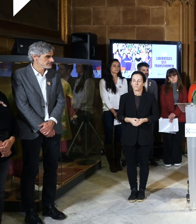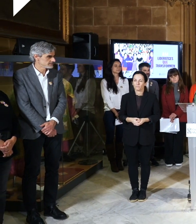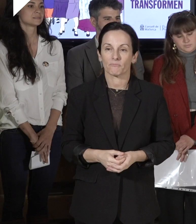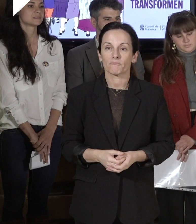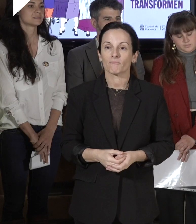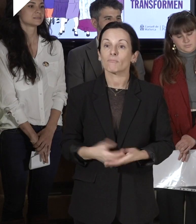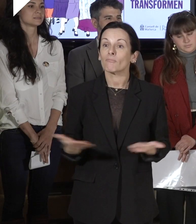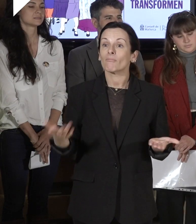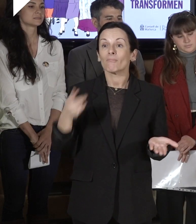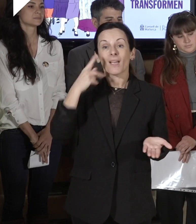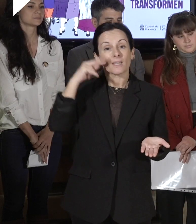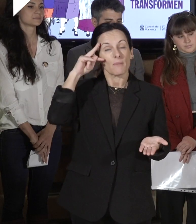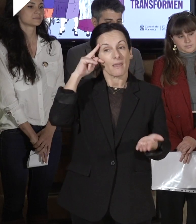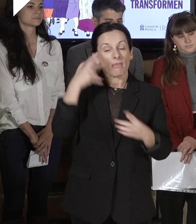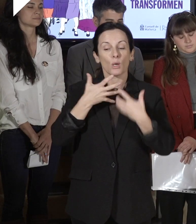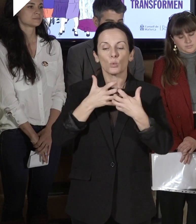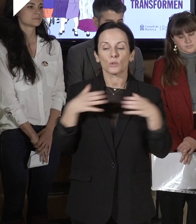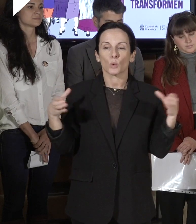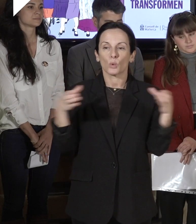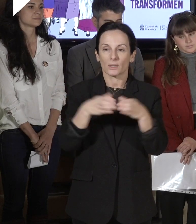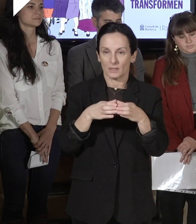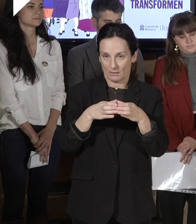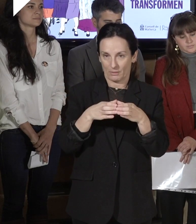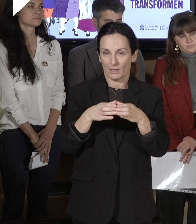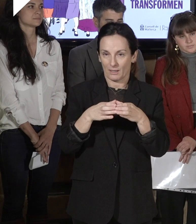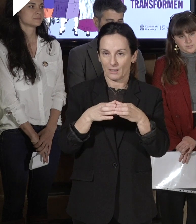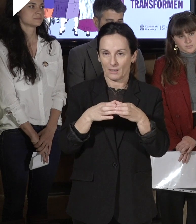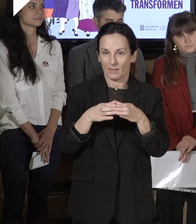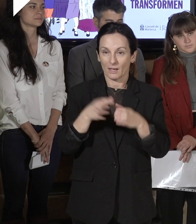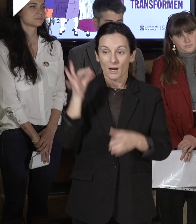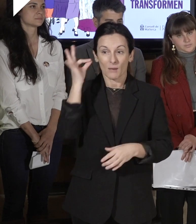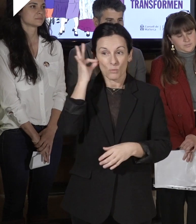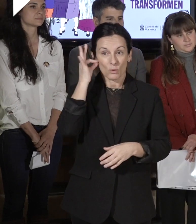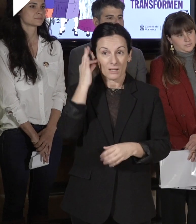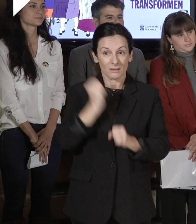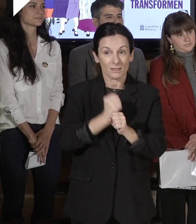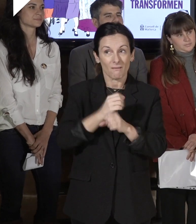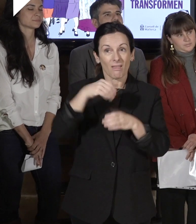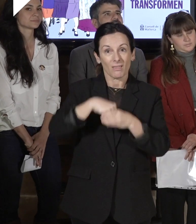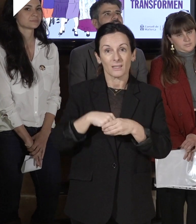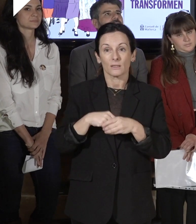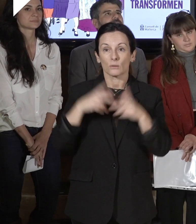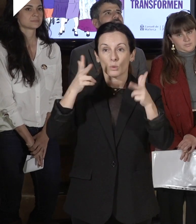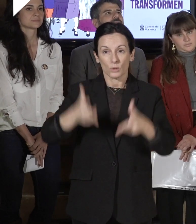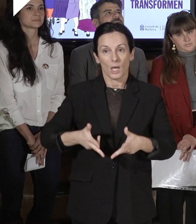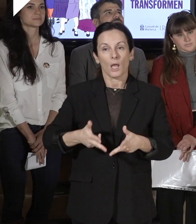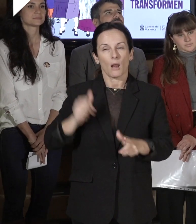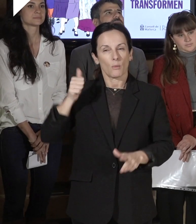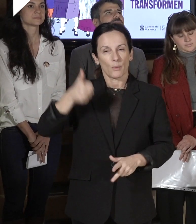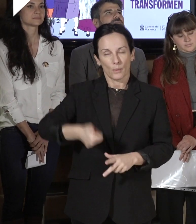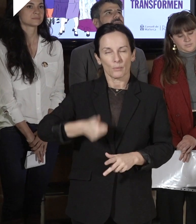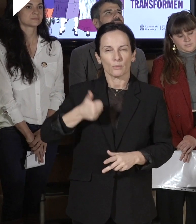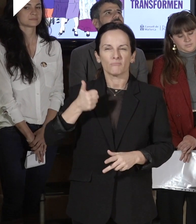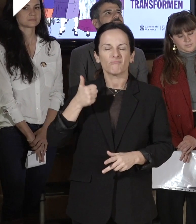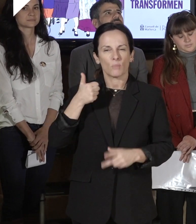L'experiència de lluita col·lectiva que han protagonitzat les Kellys en la nostra comunitat ens ha mostrat